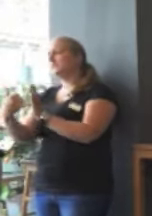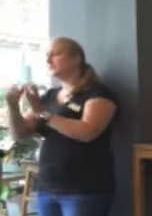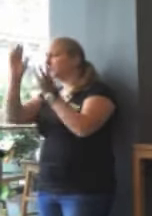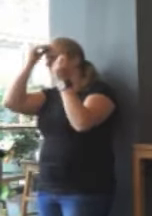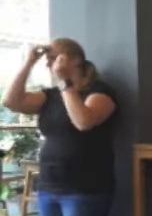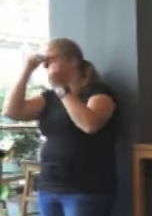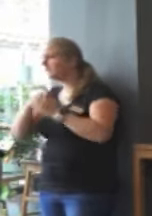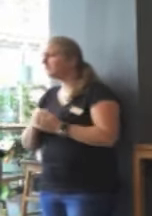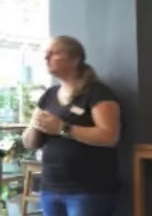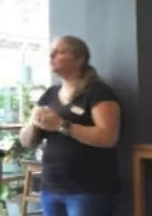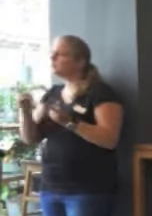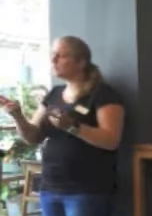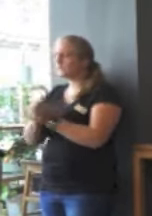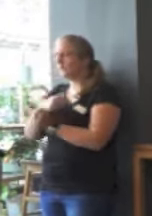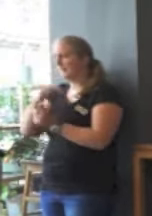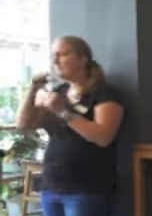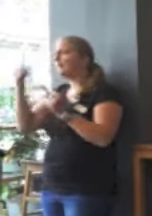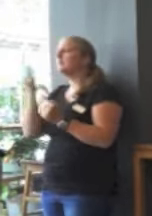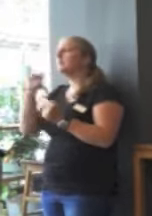år sedan.